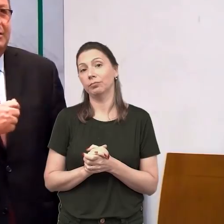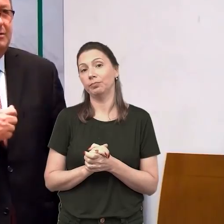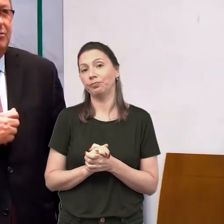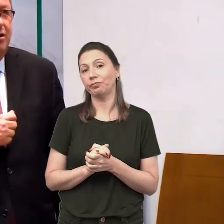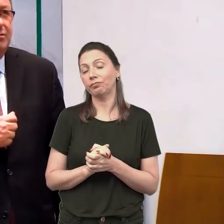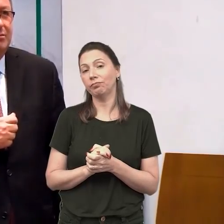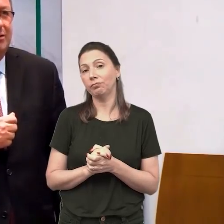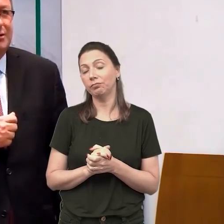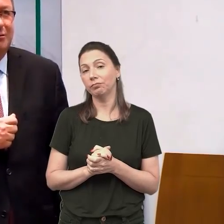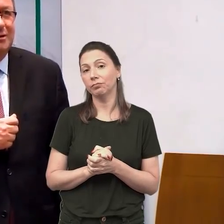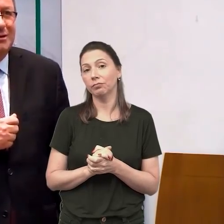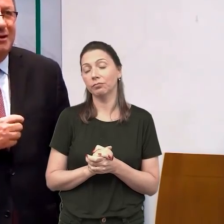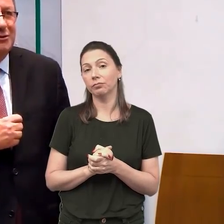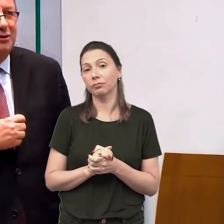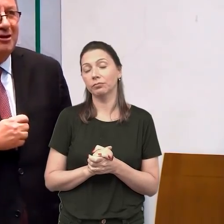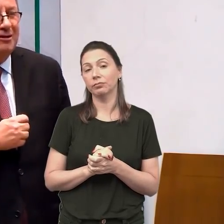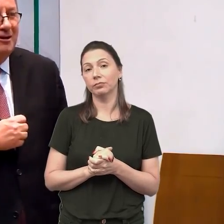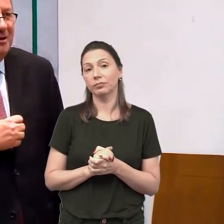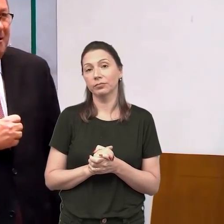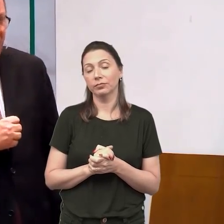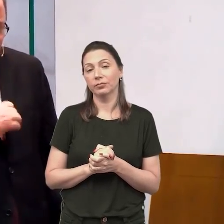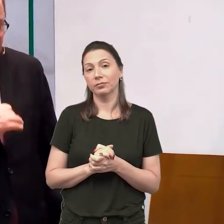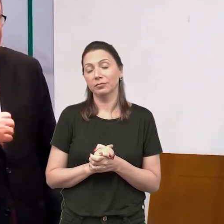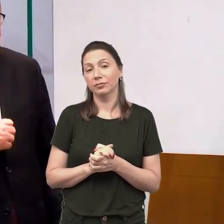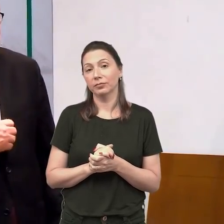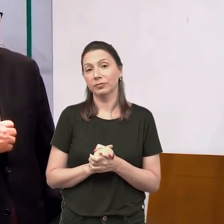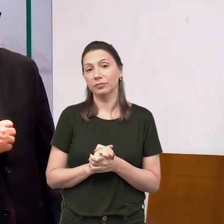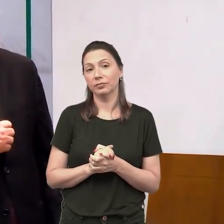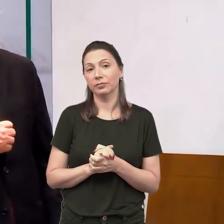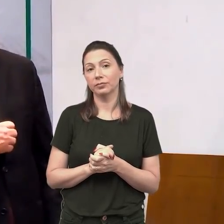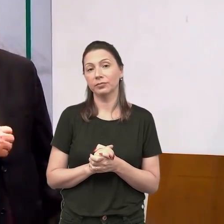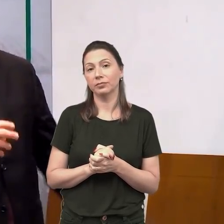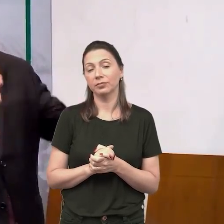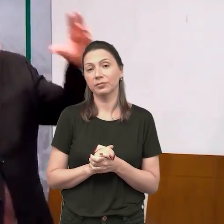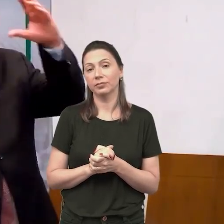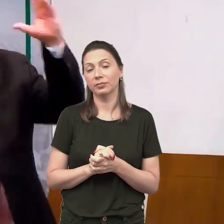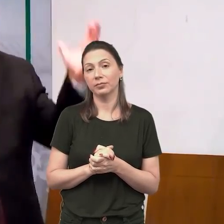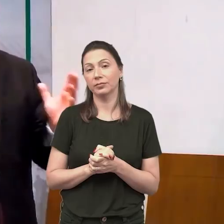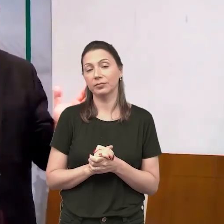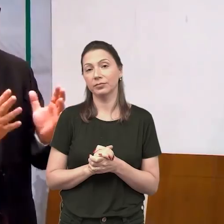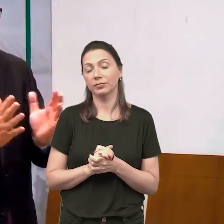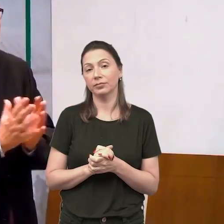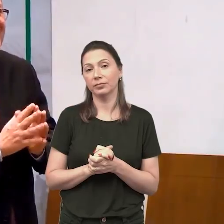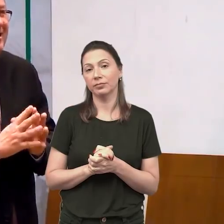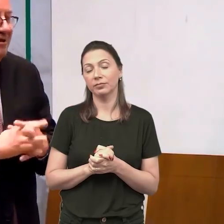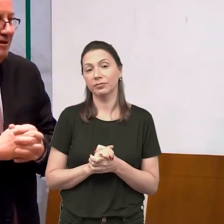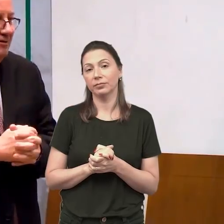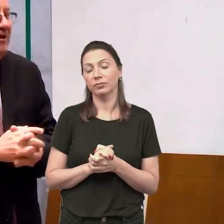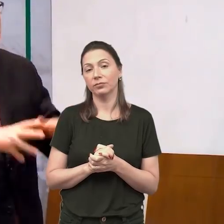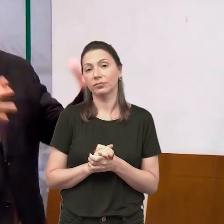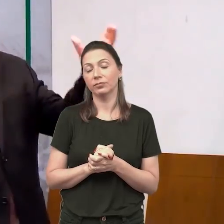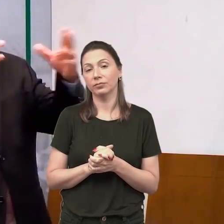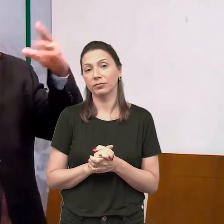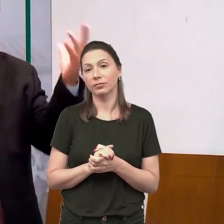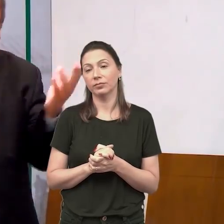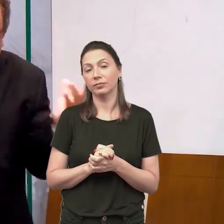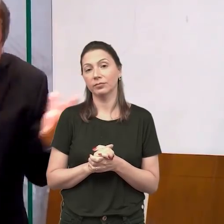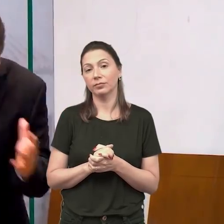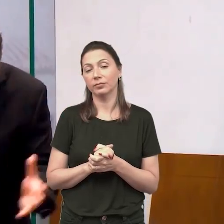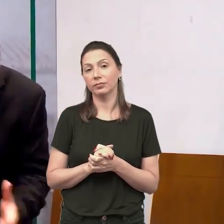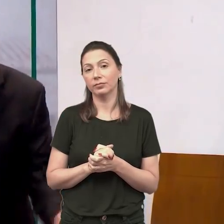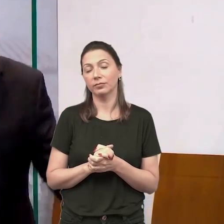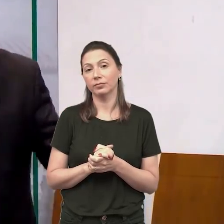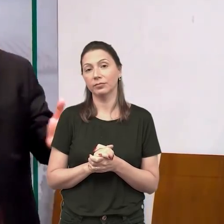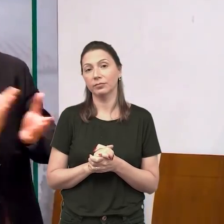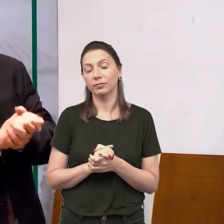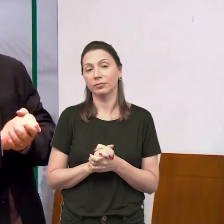Foi assim, Samuel, quando você conheceu a Ana Júlia? Vou casar. Porque eu acho que ela veio lá da Serra do Salito